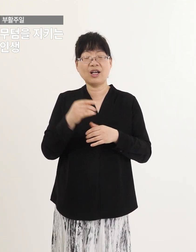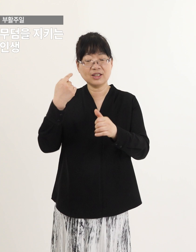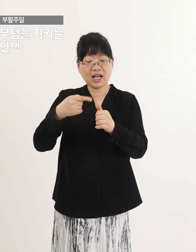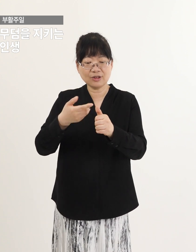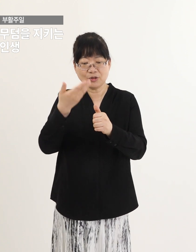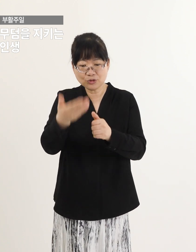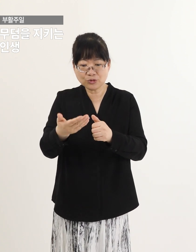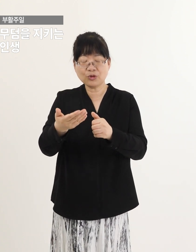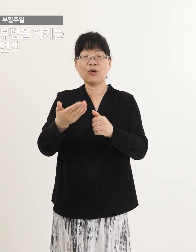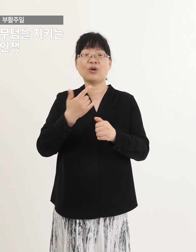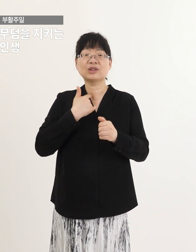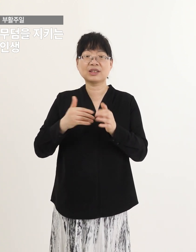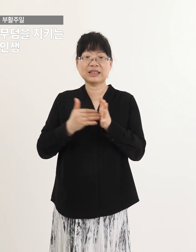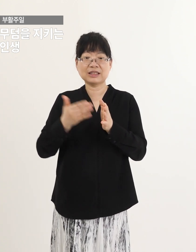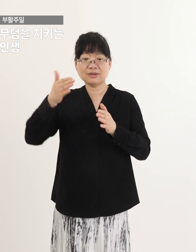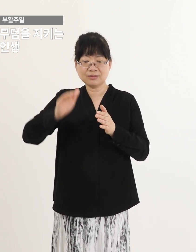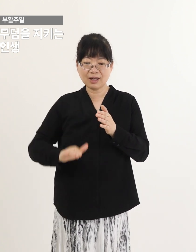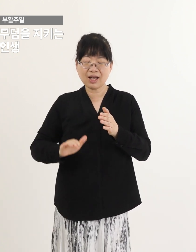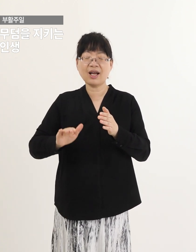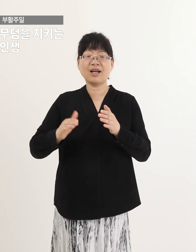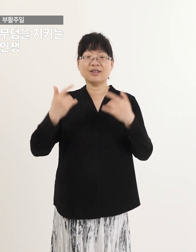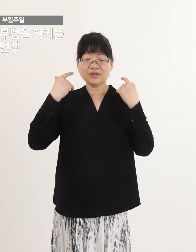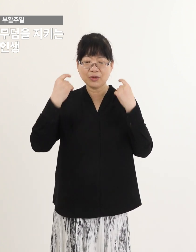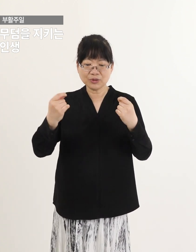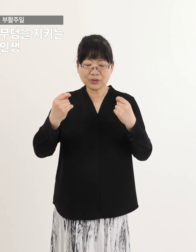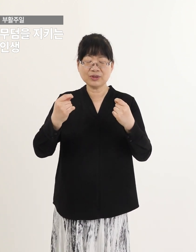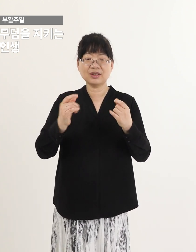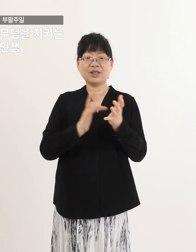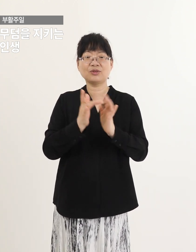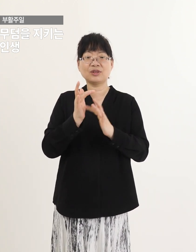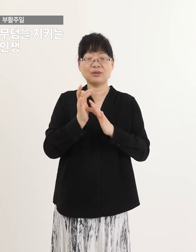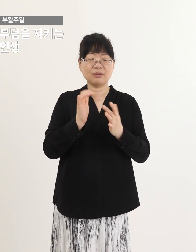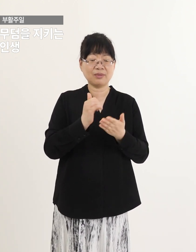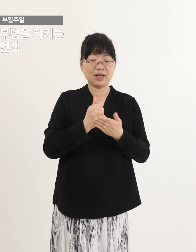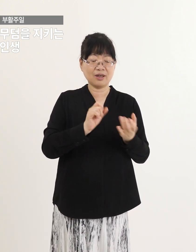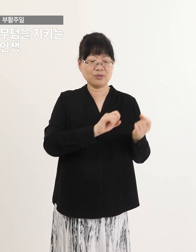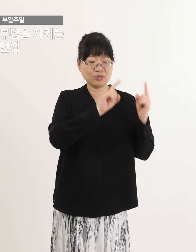했는데도 아직도 의심하는 사람들이 있더라.